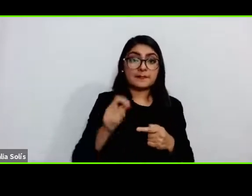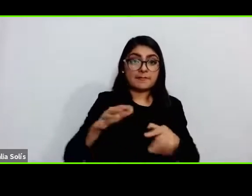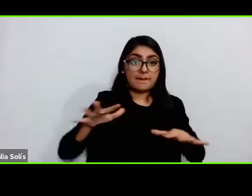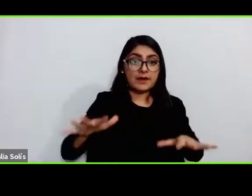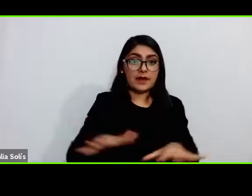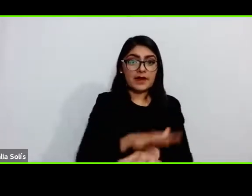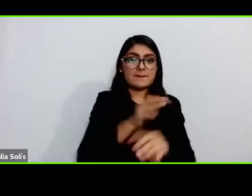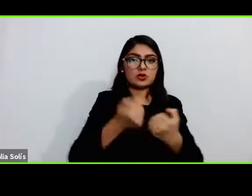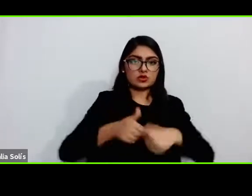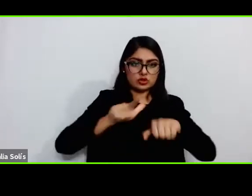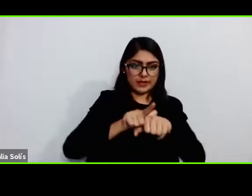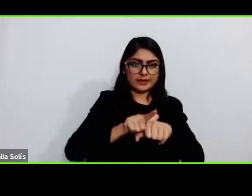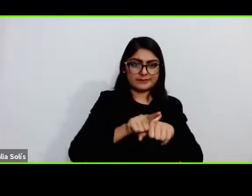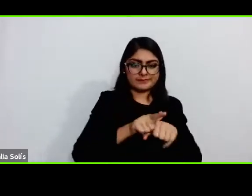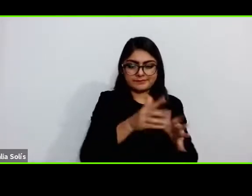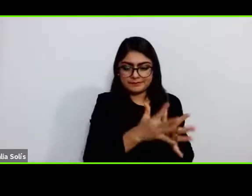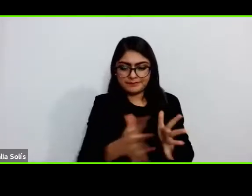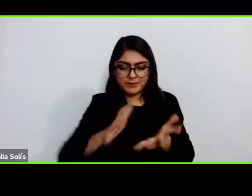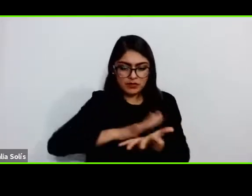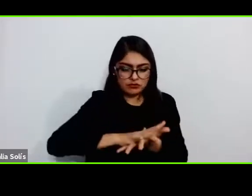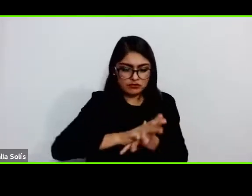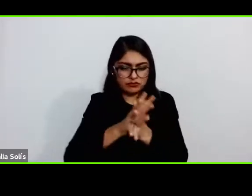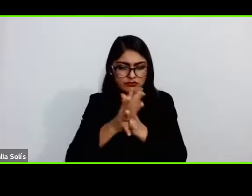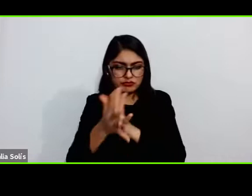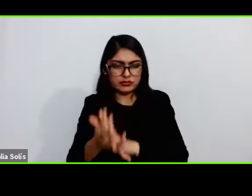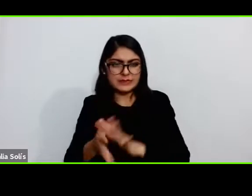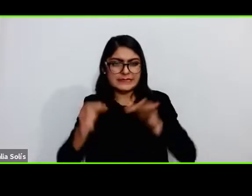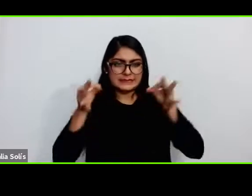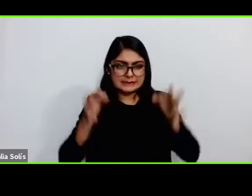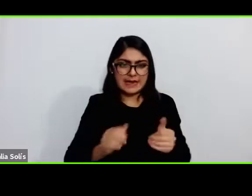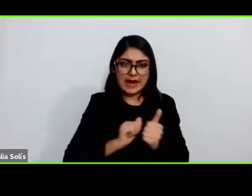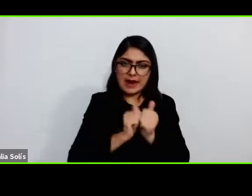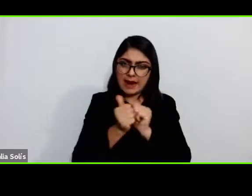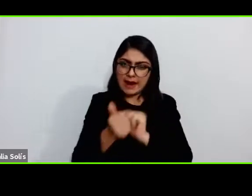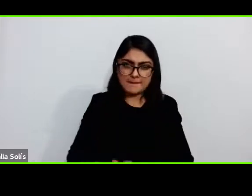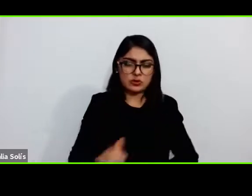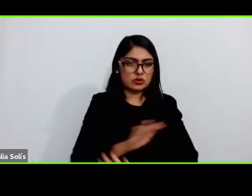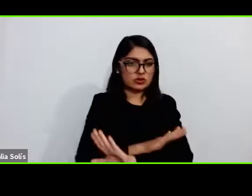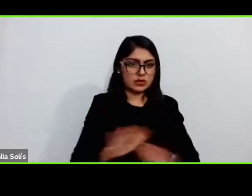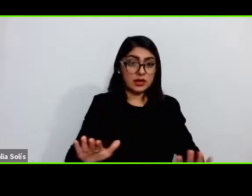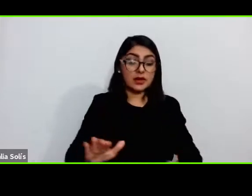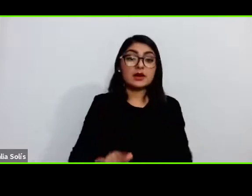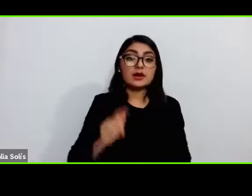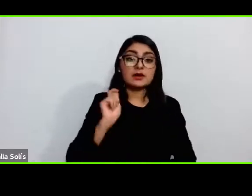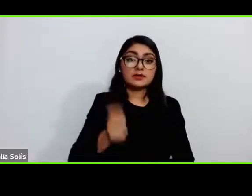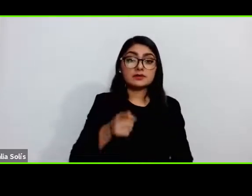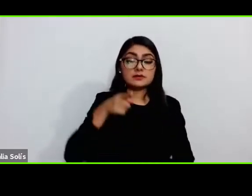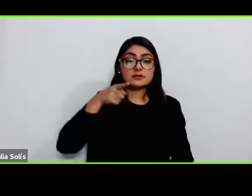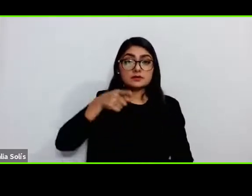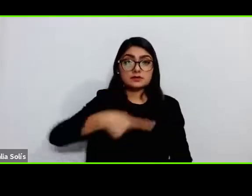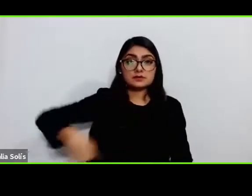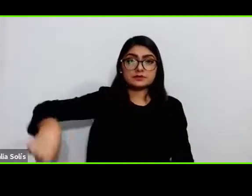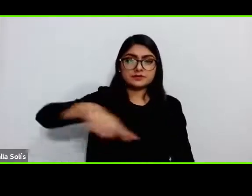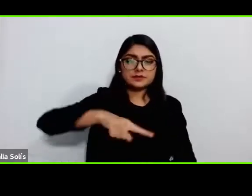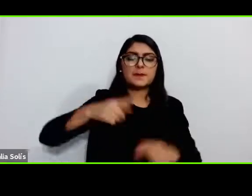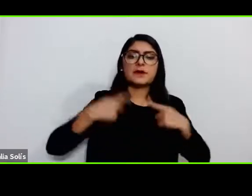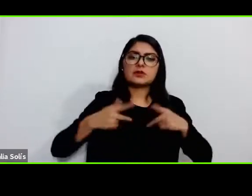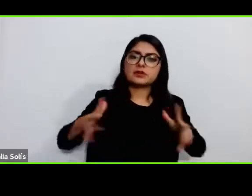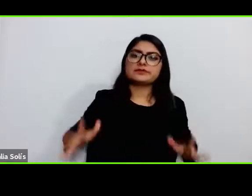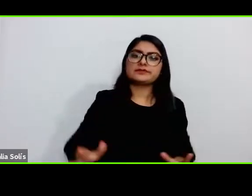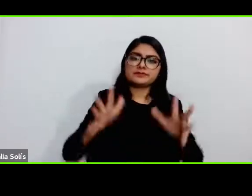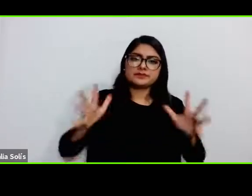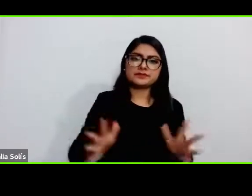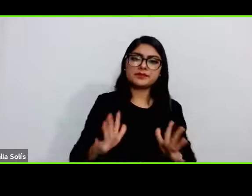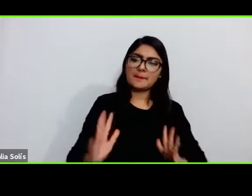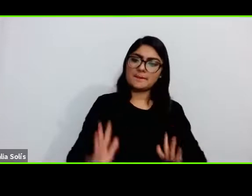social, ¿no? Un cambio social a través del derecho en una dirección democrática, participativa e